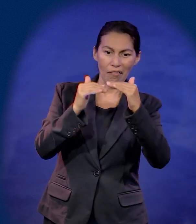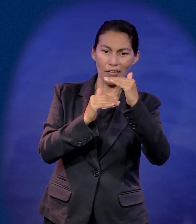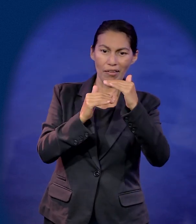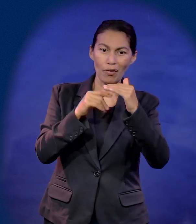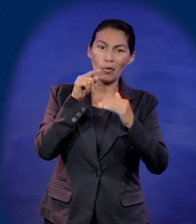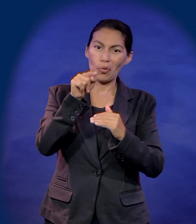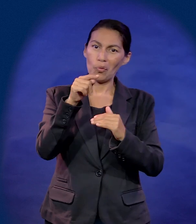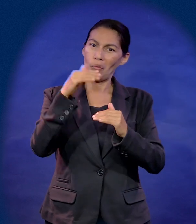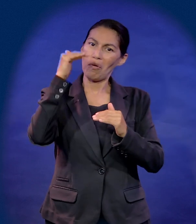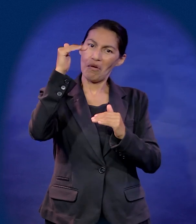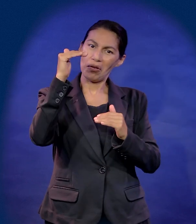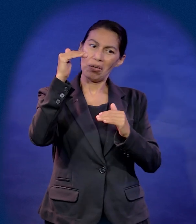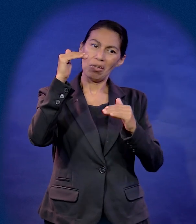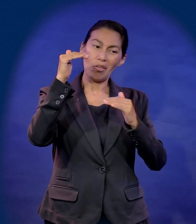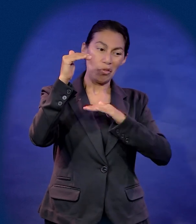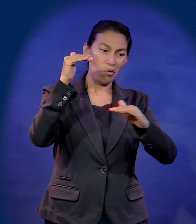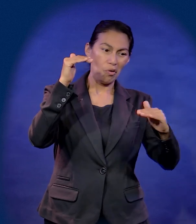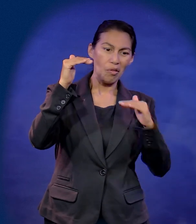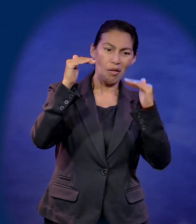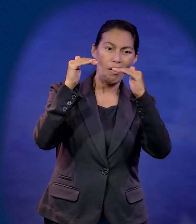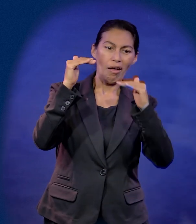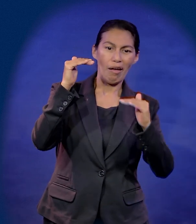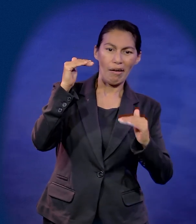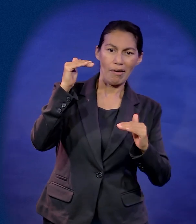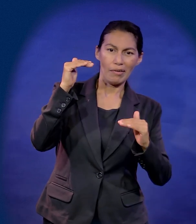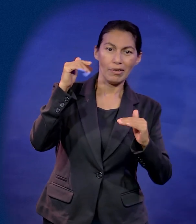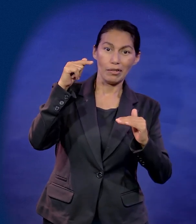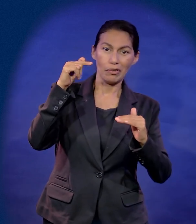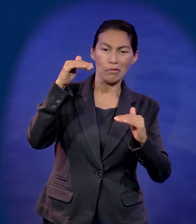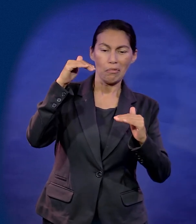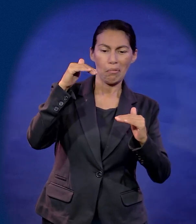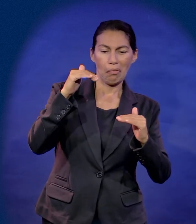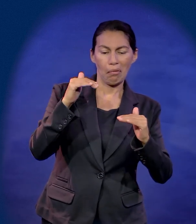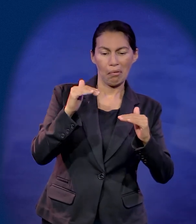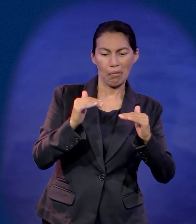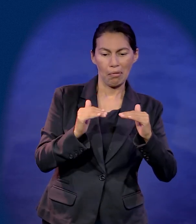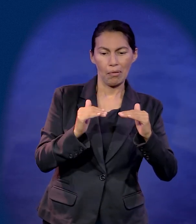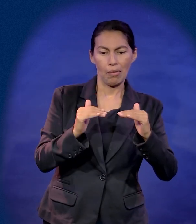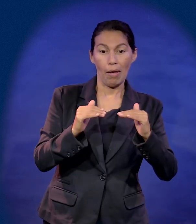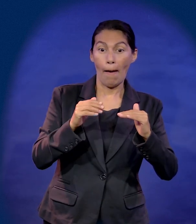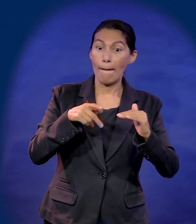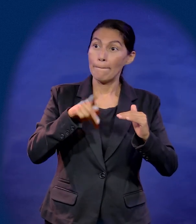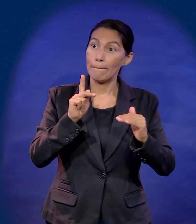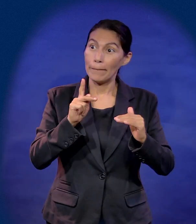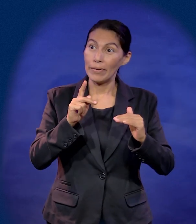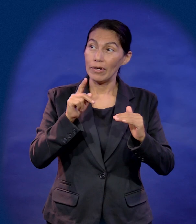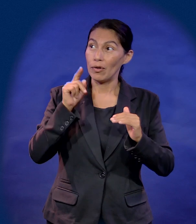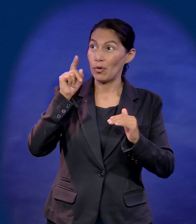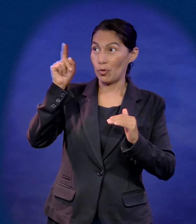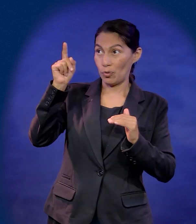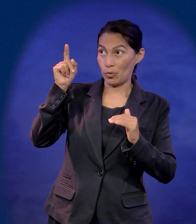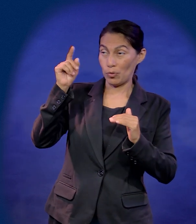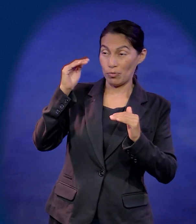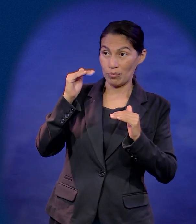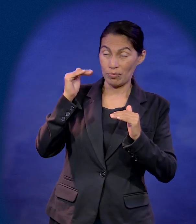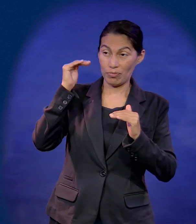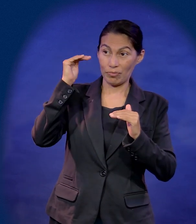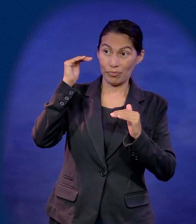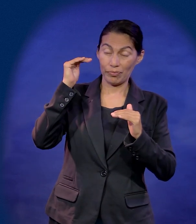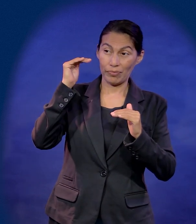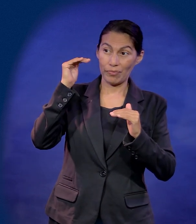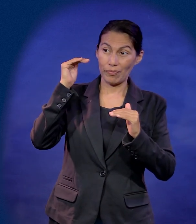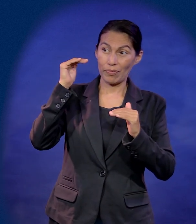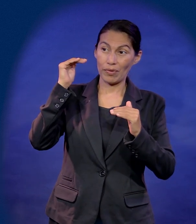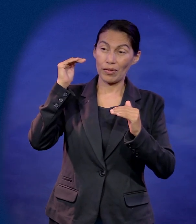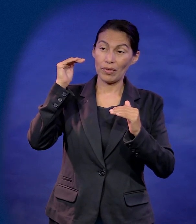centro, siempre estará abajo de ti. Por lo tanto, te vas a degradar. Pero si tú pones tus ojos en